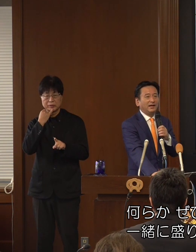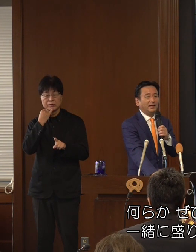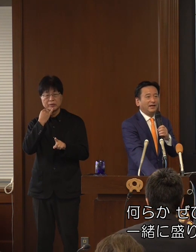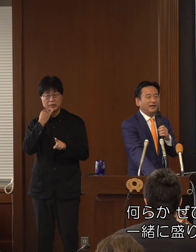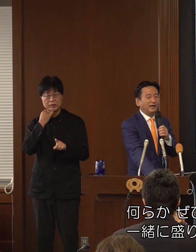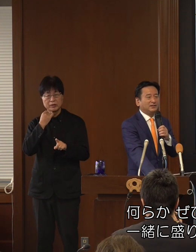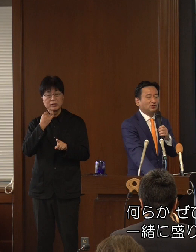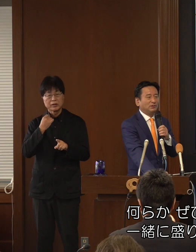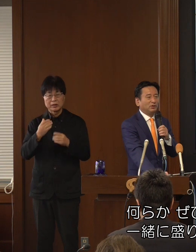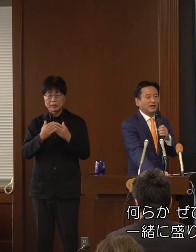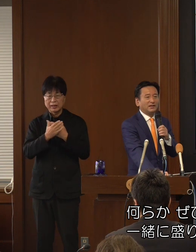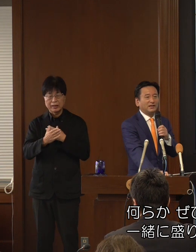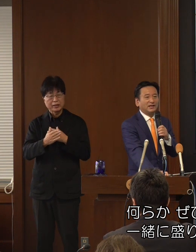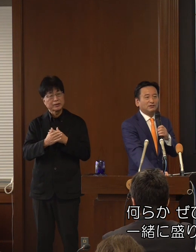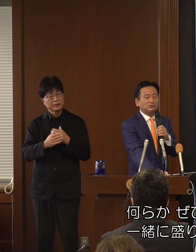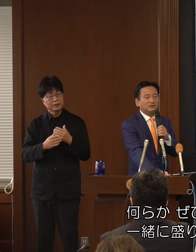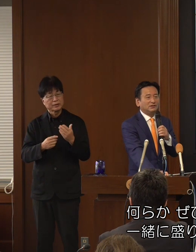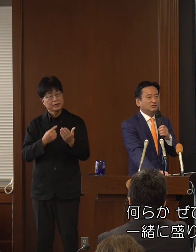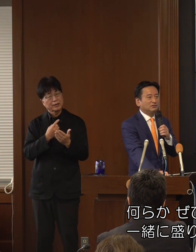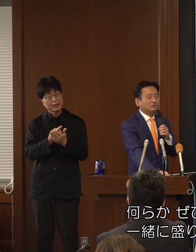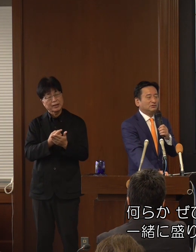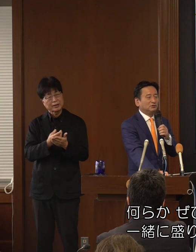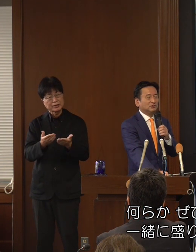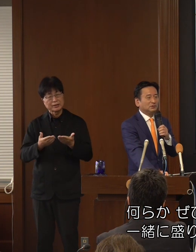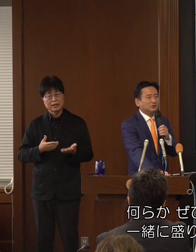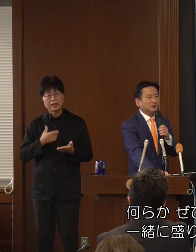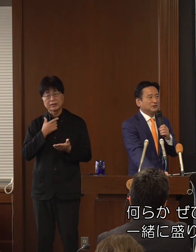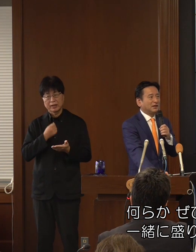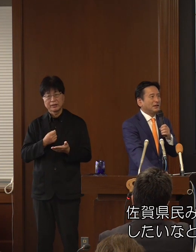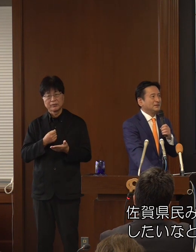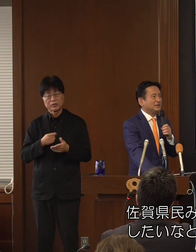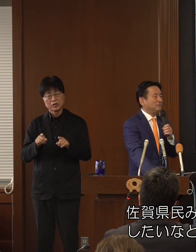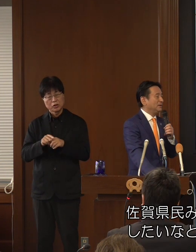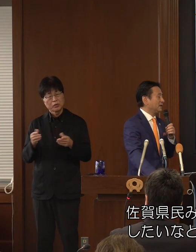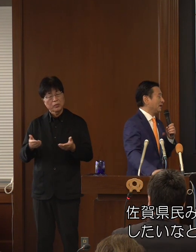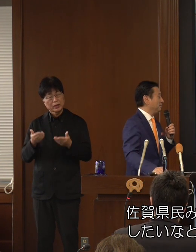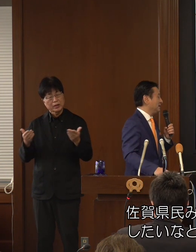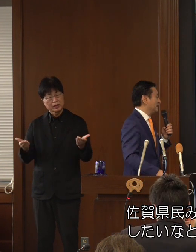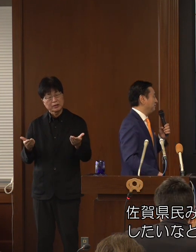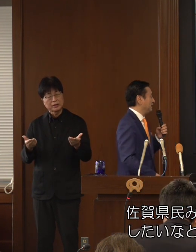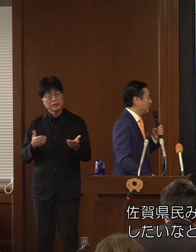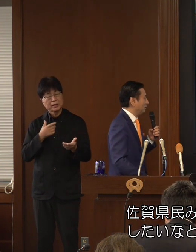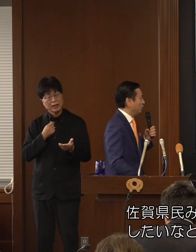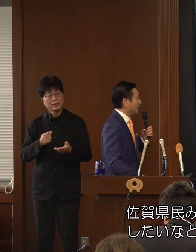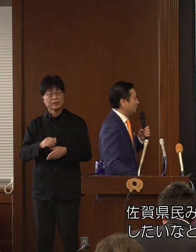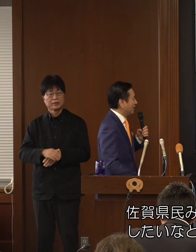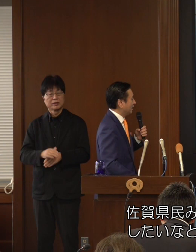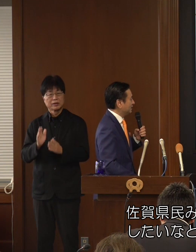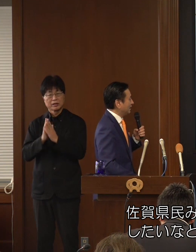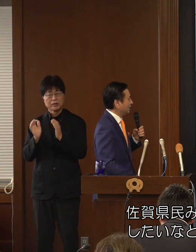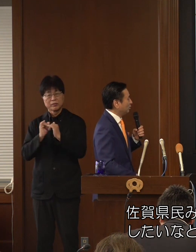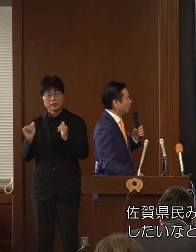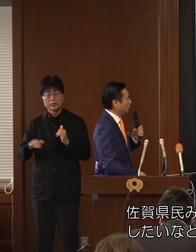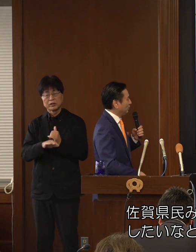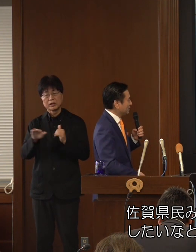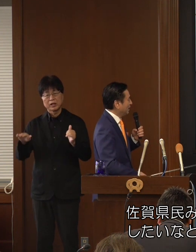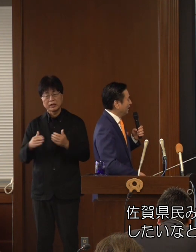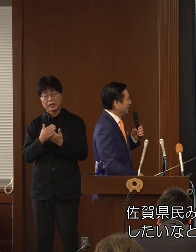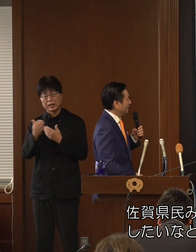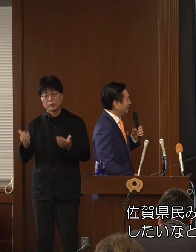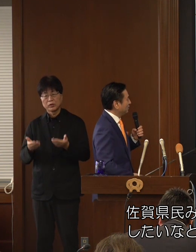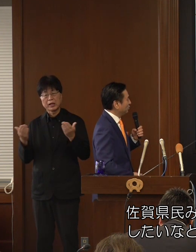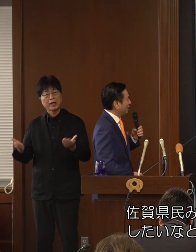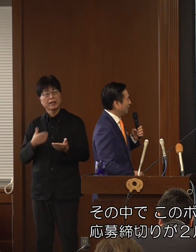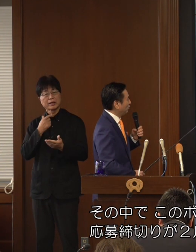いて、一緒に盛り上がっていただくっていう佐賀県全県民全みんなで盛り上げる大会にしたいなと思っております